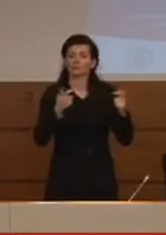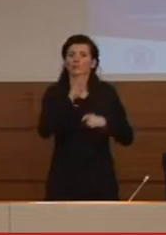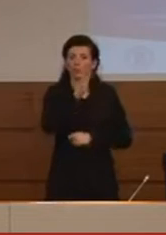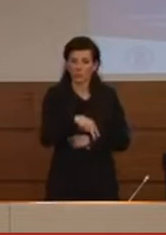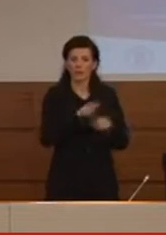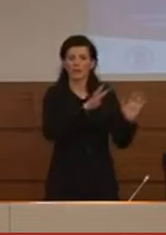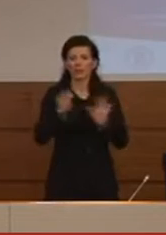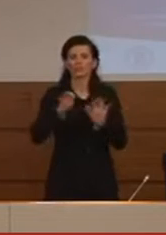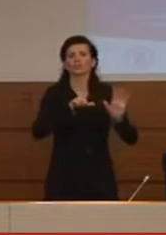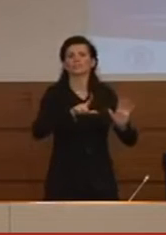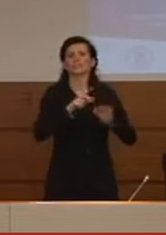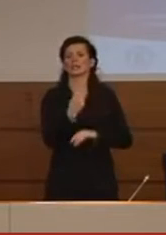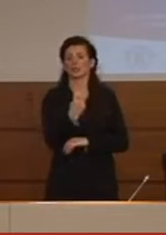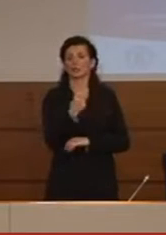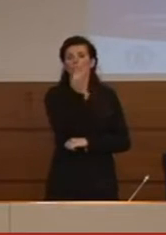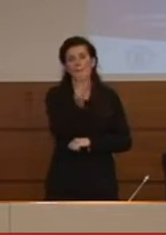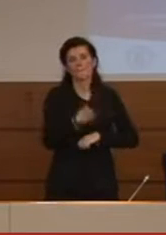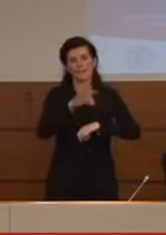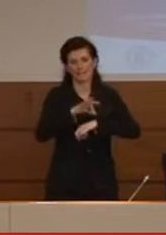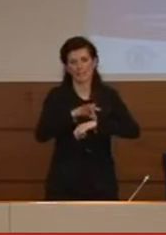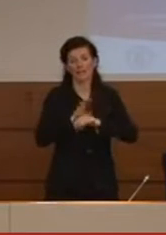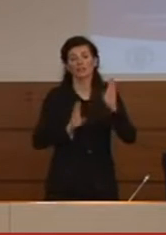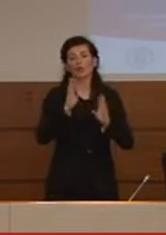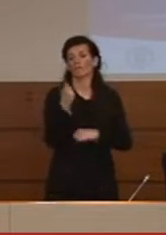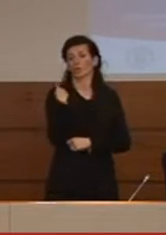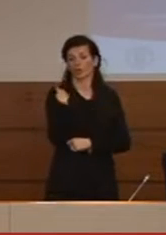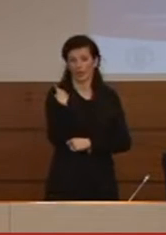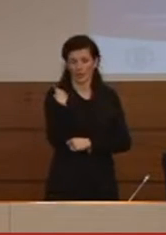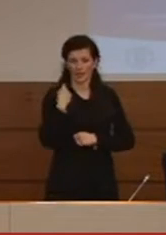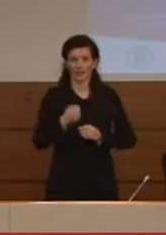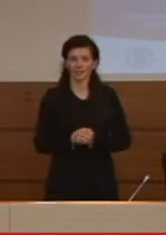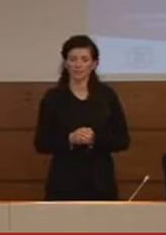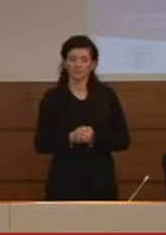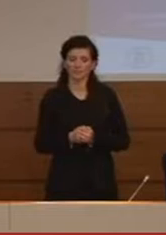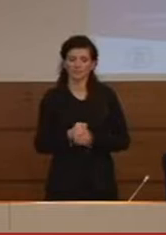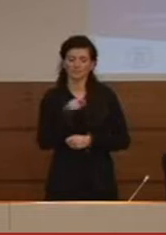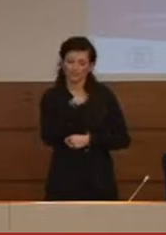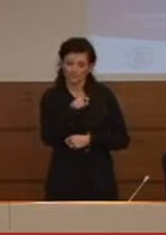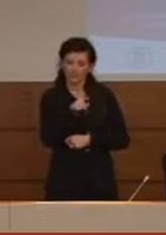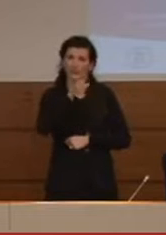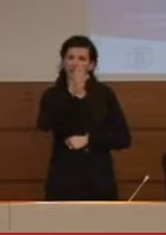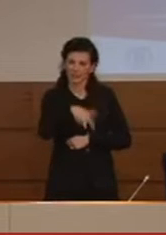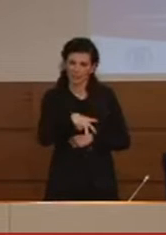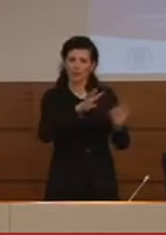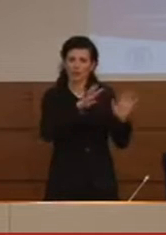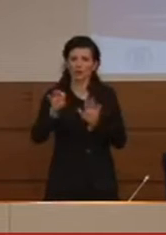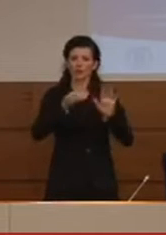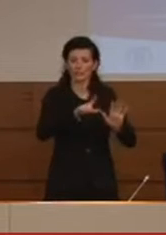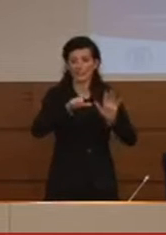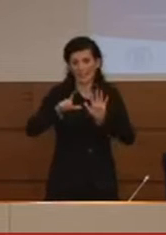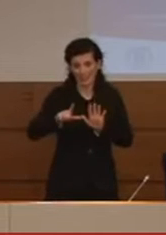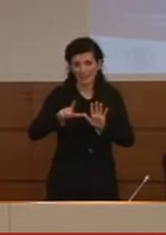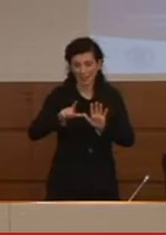numero dei guariti diminuiscono i decessi ma anche in questo caso non ci sono cifre per così dire definitive occorre dunque continuare a stare a casa